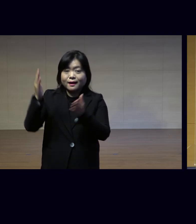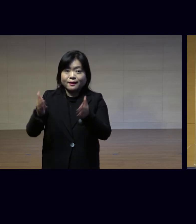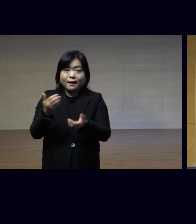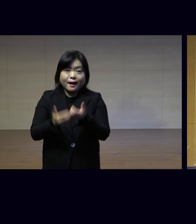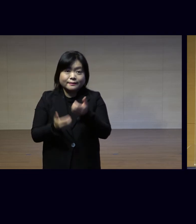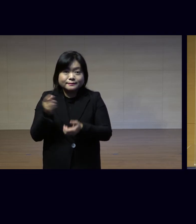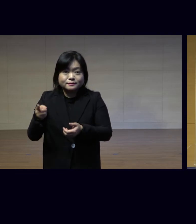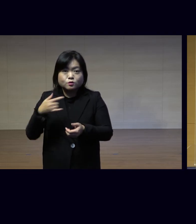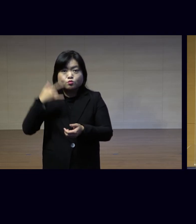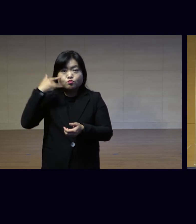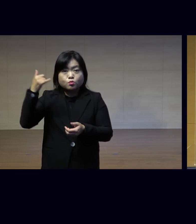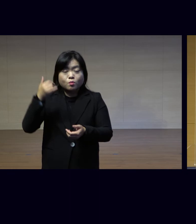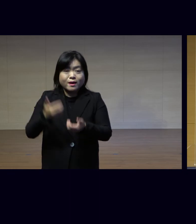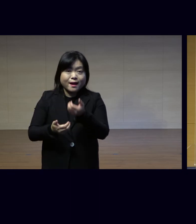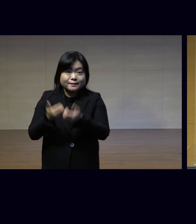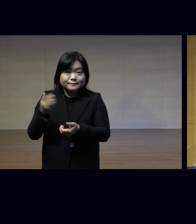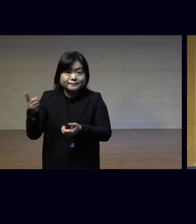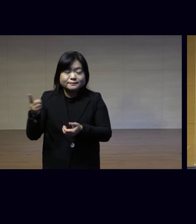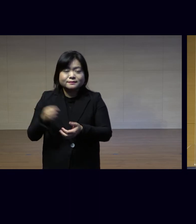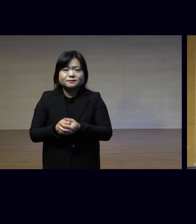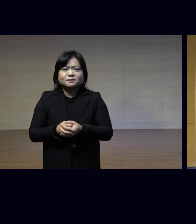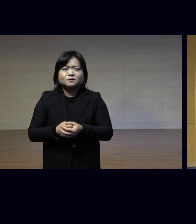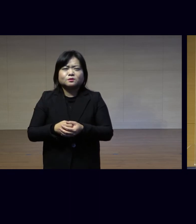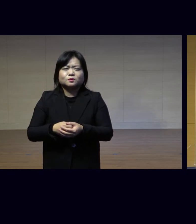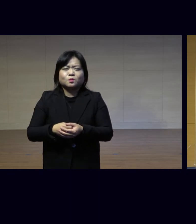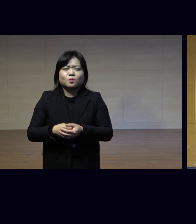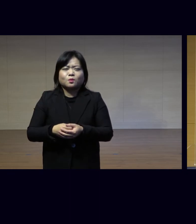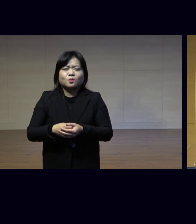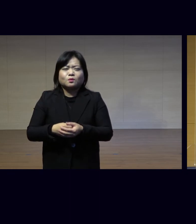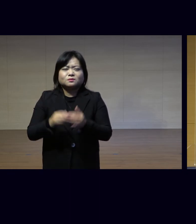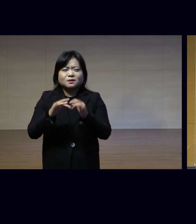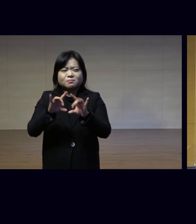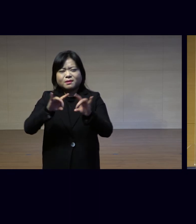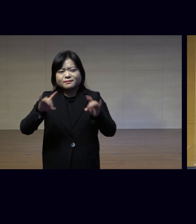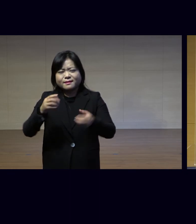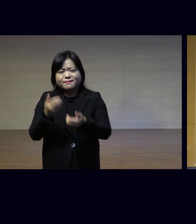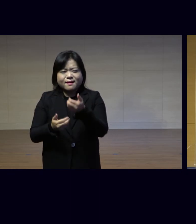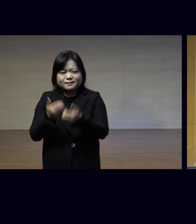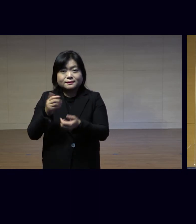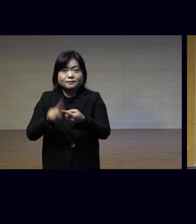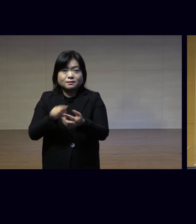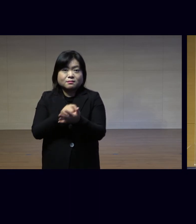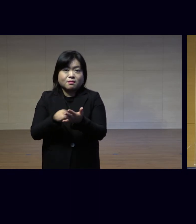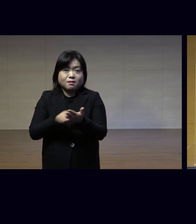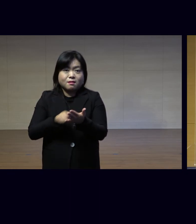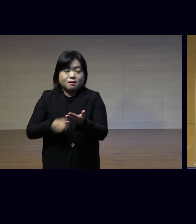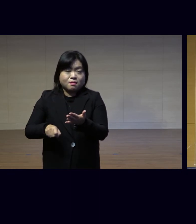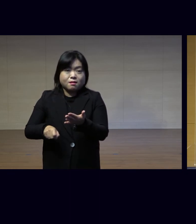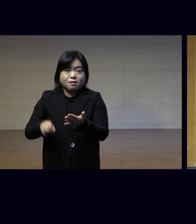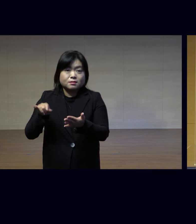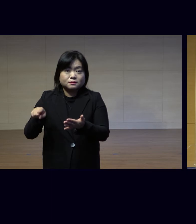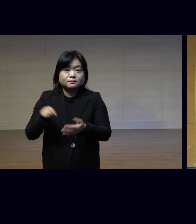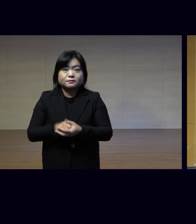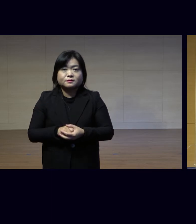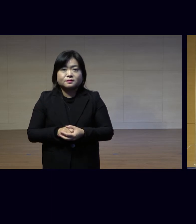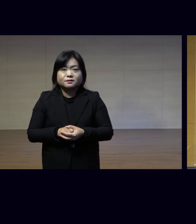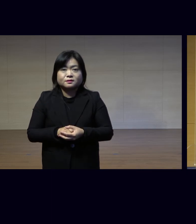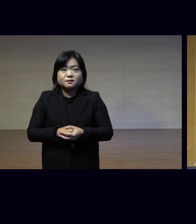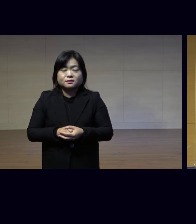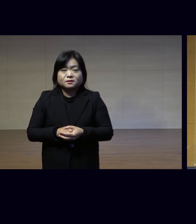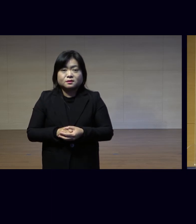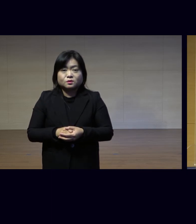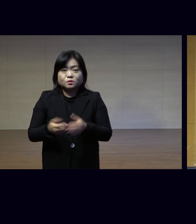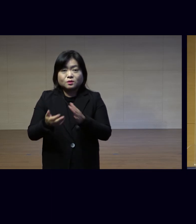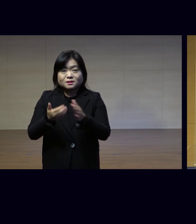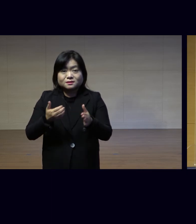자기 부모와의 하면서 또 거기도 계층 얘기가 나오고 세대 갈등 이런 것을 표현하고 있죠. 그리고 뭐 조금 사담입니다만 또